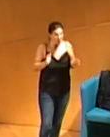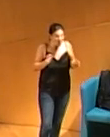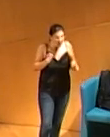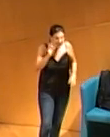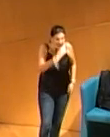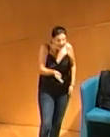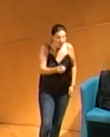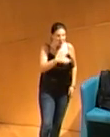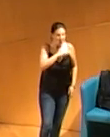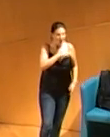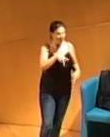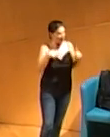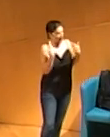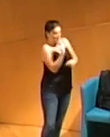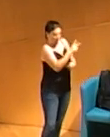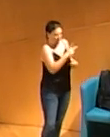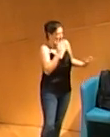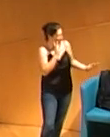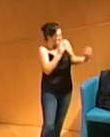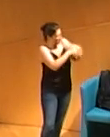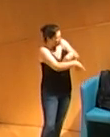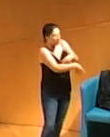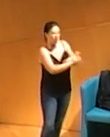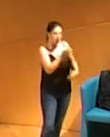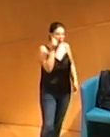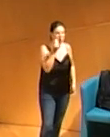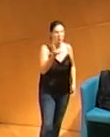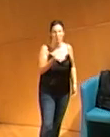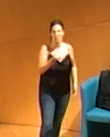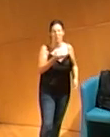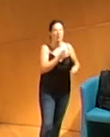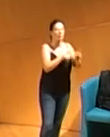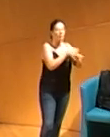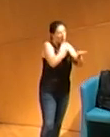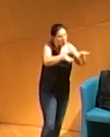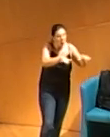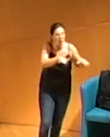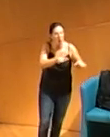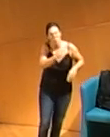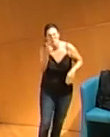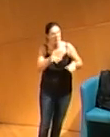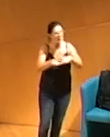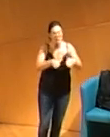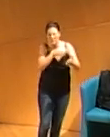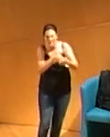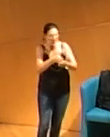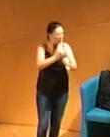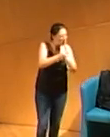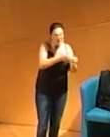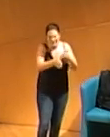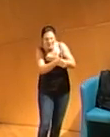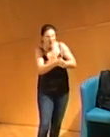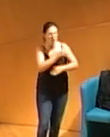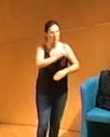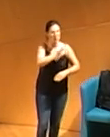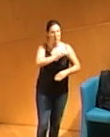se comprend. Alors après, on va aller chercher des chemins un peu plus difficiles, on va aller chercher d'autres façons de se parler, mais c'est